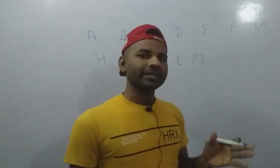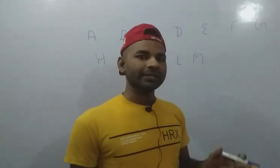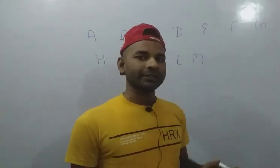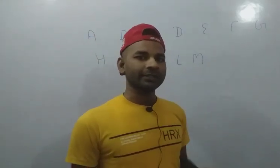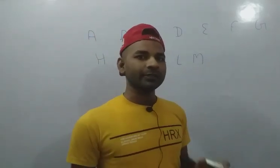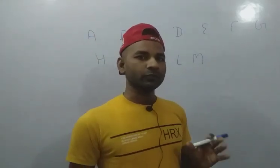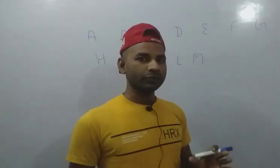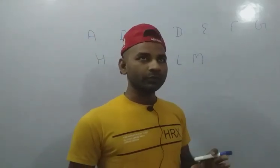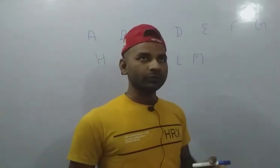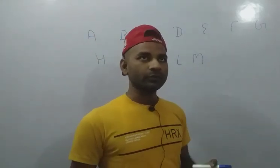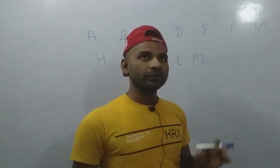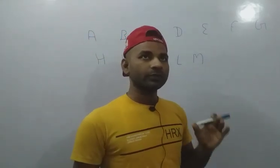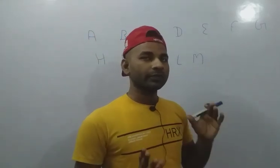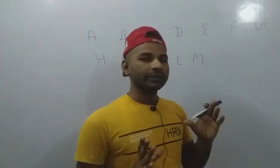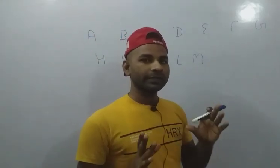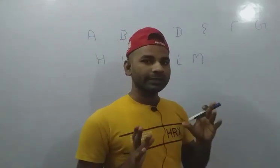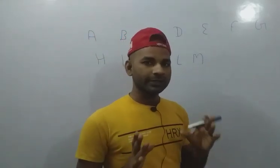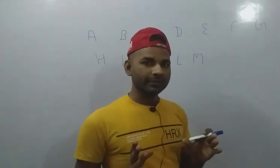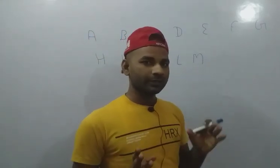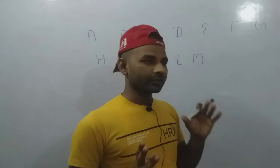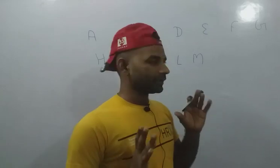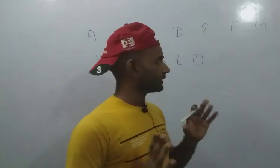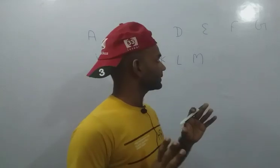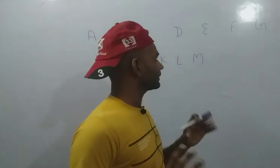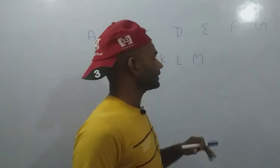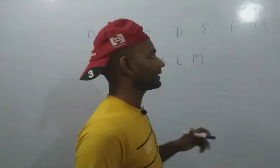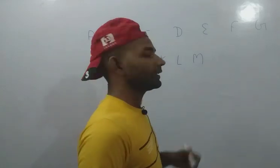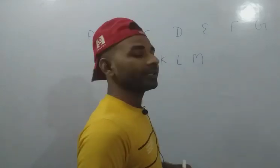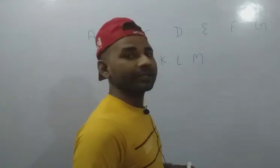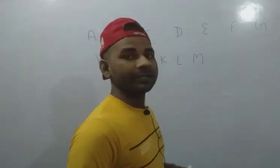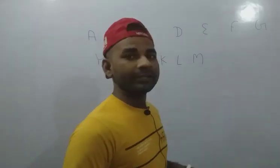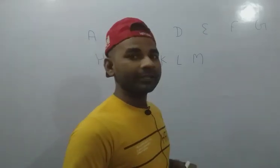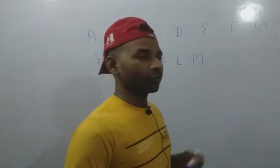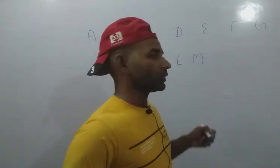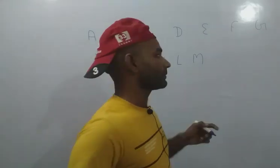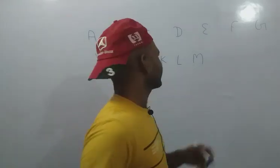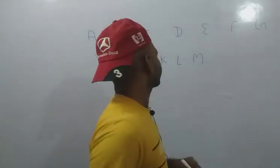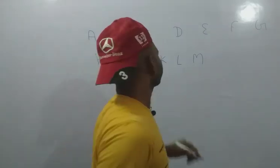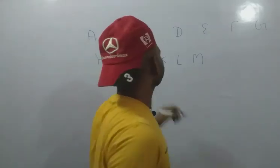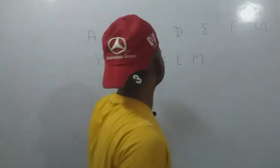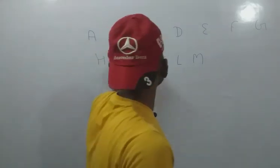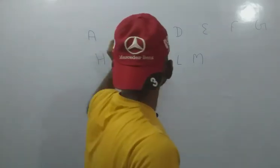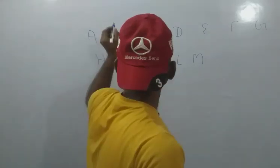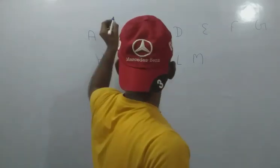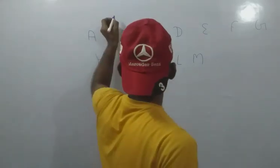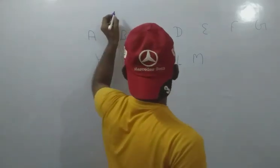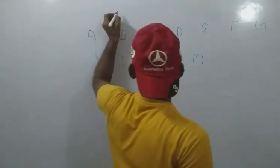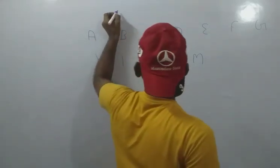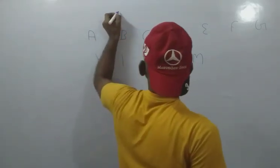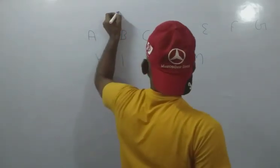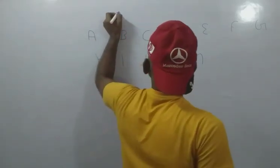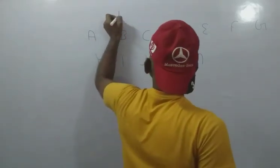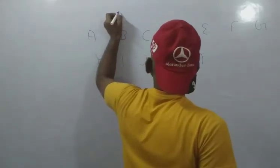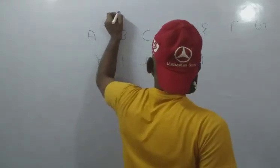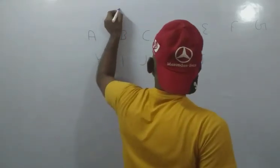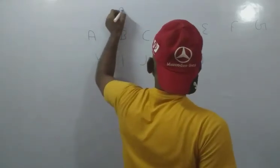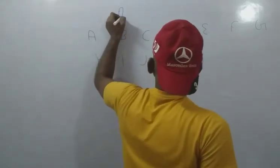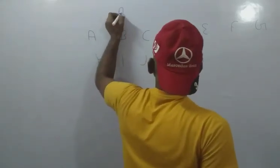जाती है, उसी को इंग्लिश में एक और नाम से जाना जाता है। उसको कहा जाता है